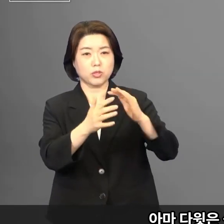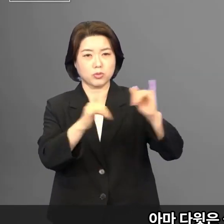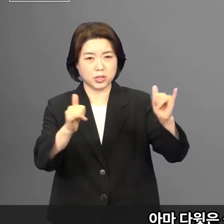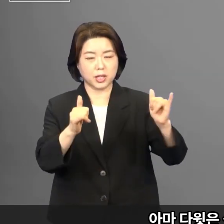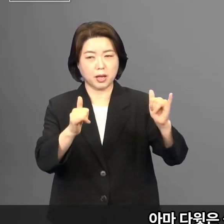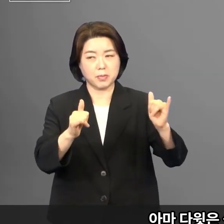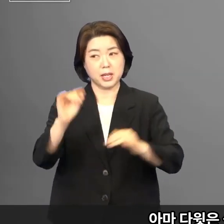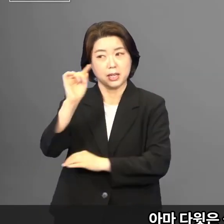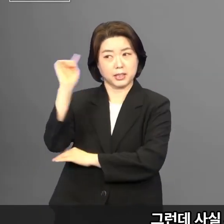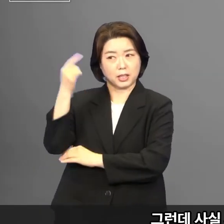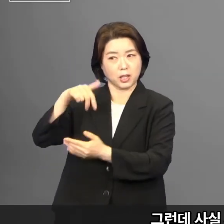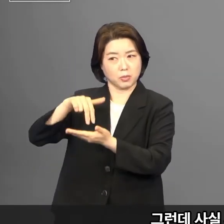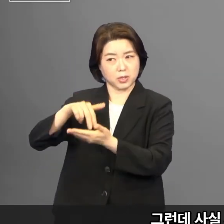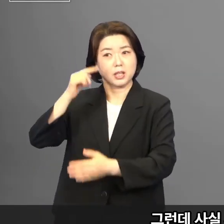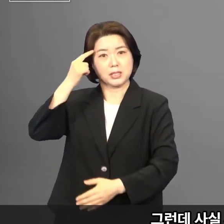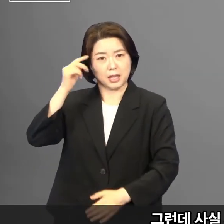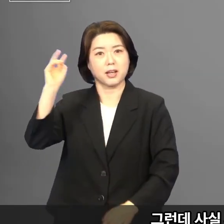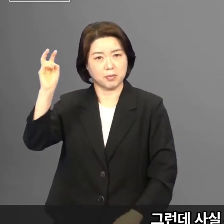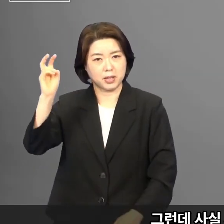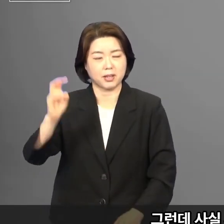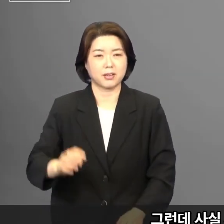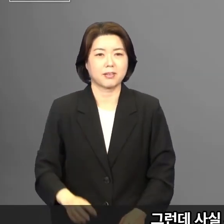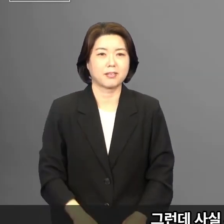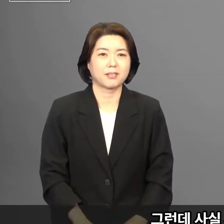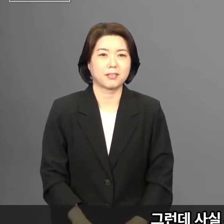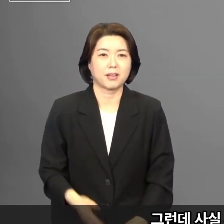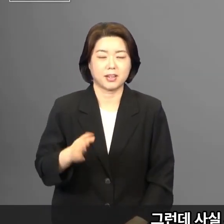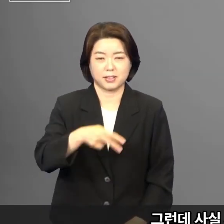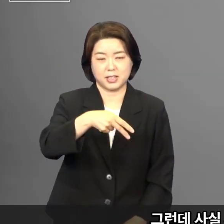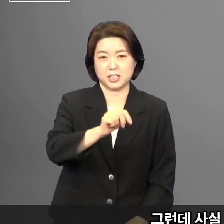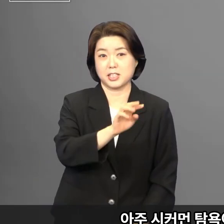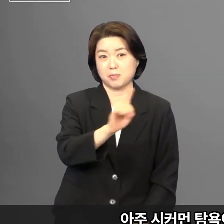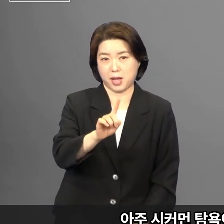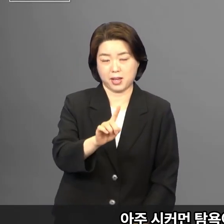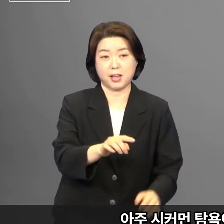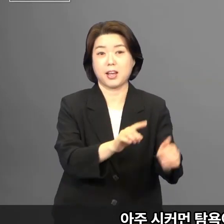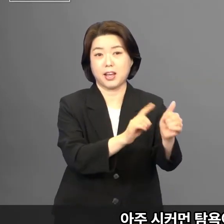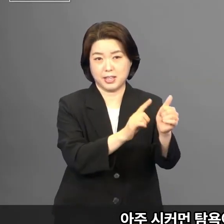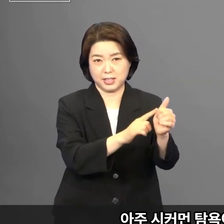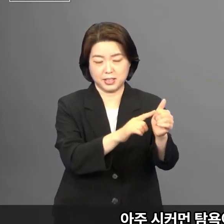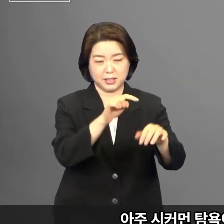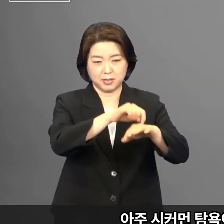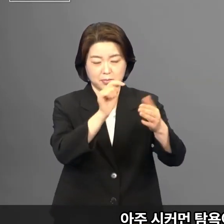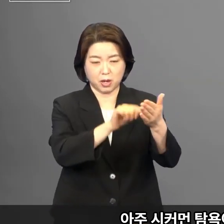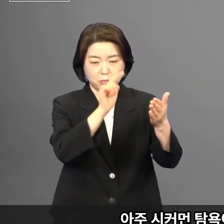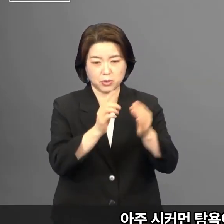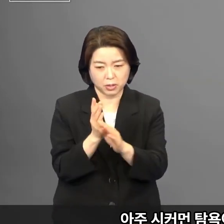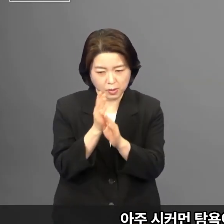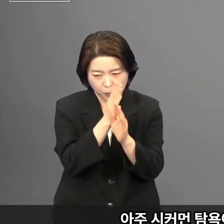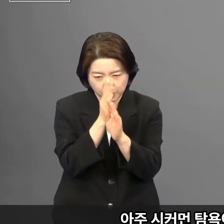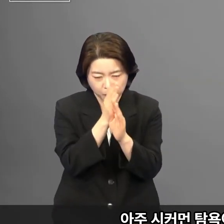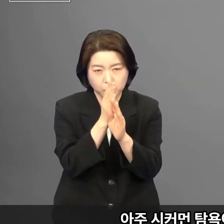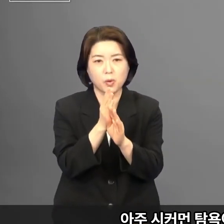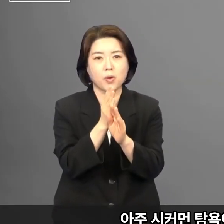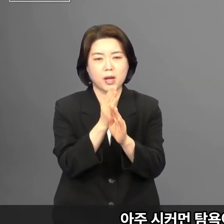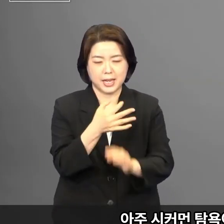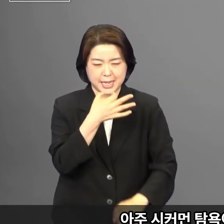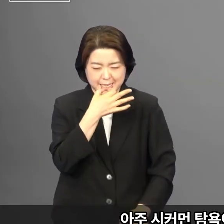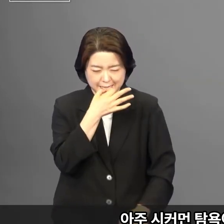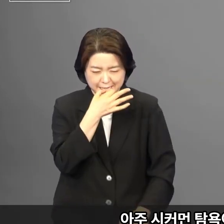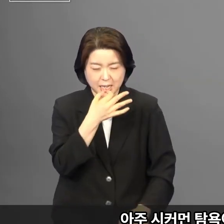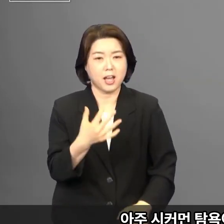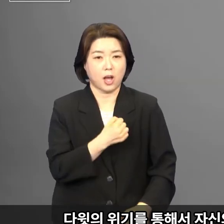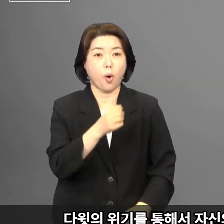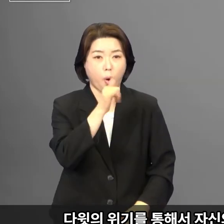아마 다윗은 생각을 했을 거예요. 그런데 사실 시바의 마음속에는 아주 시커먼 탐욕이 자리 잡고